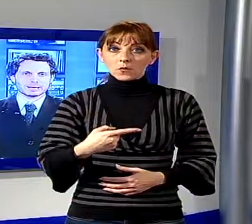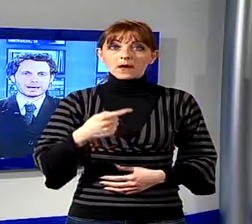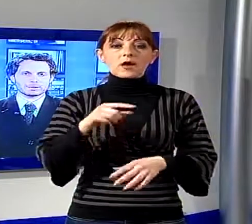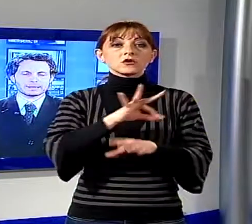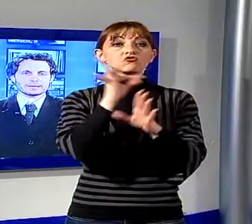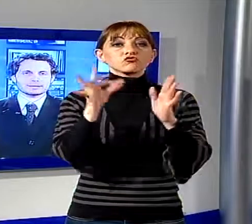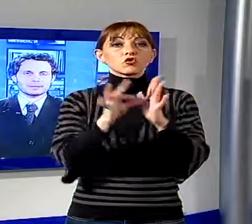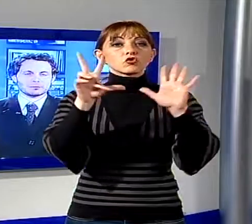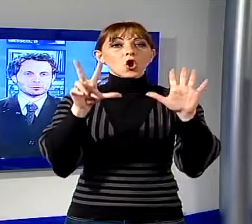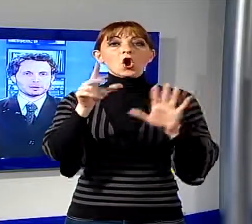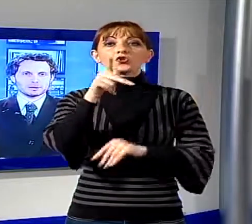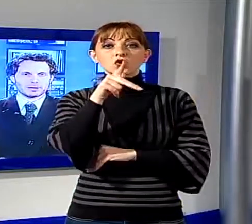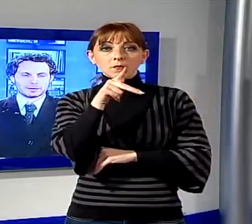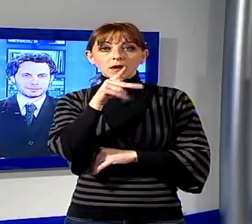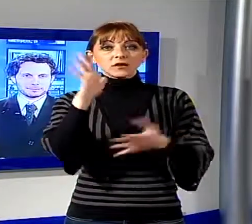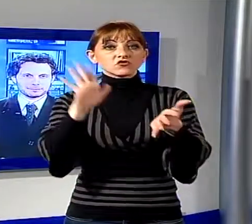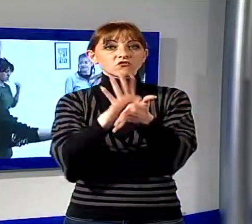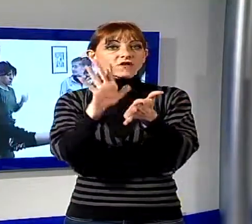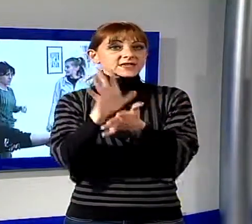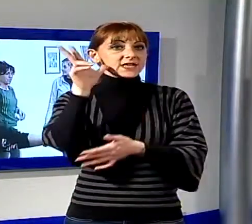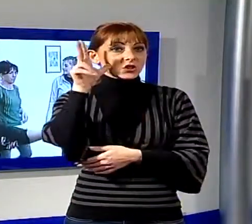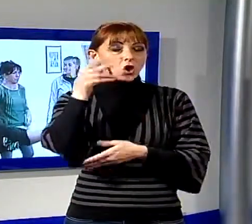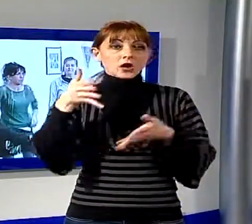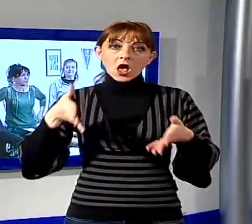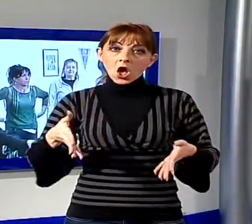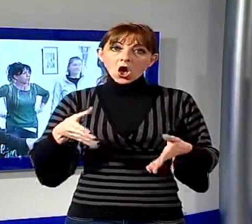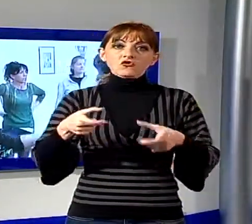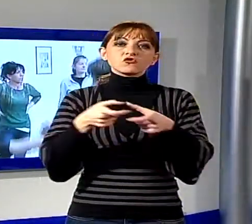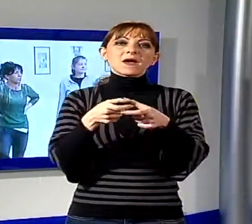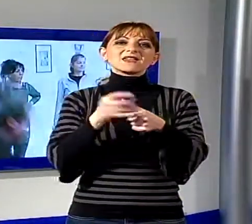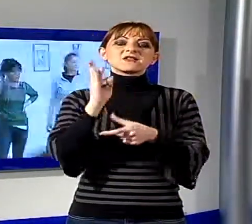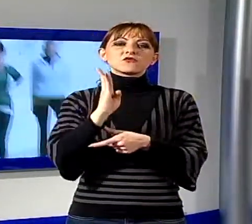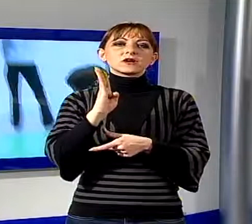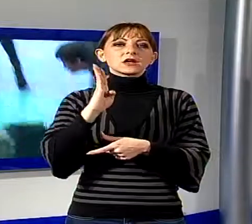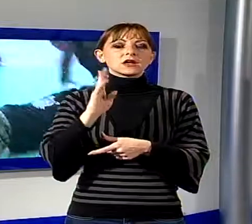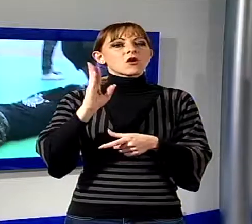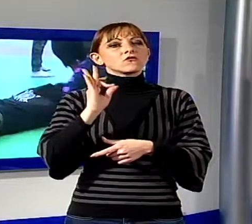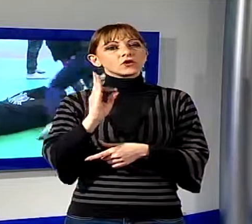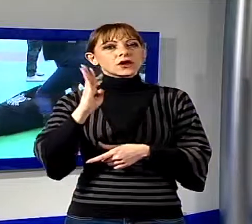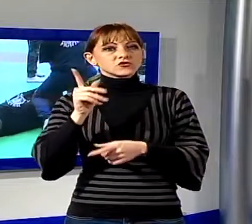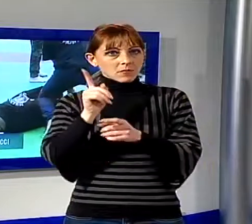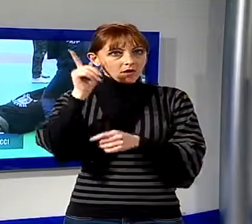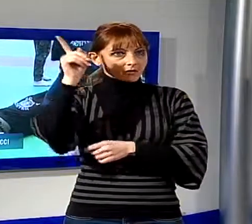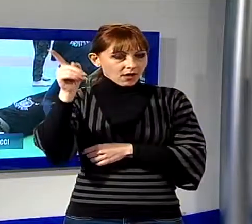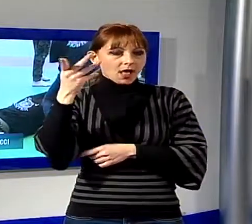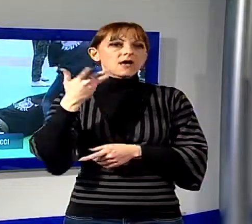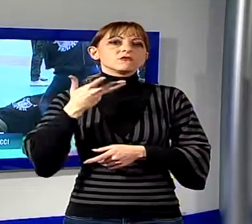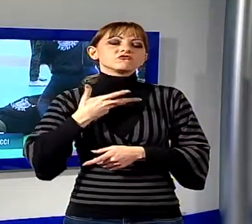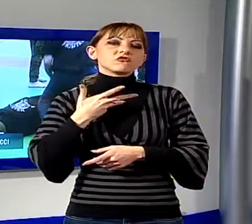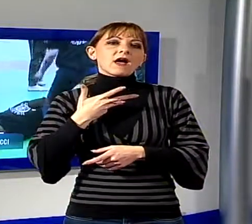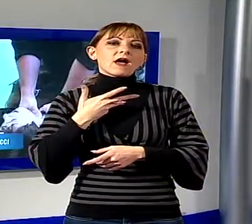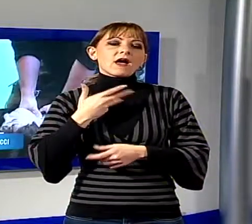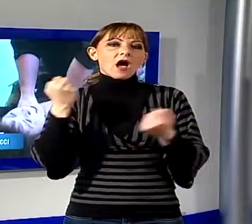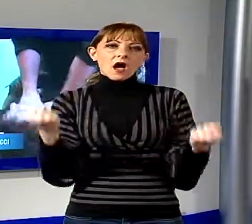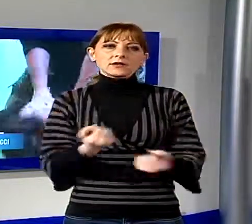di Barga una iniziativa molto particolare. Chi le ha detto che per mettere KO un uomo sia necessario essere